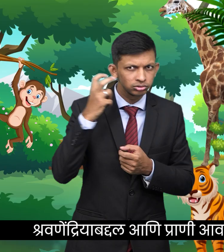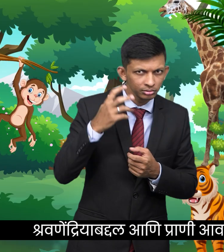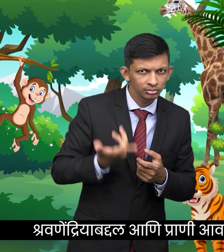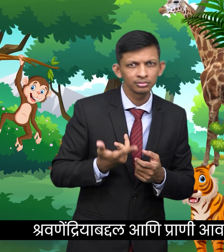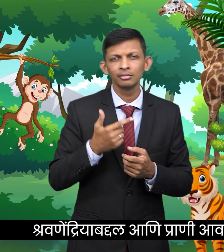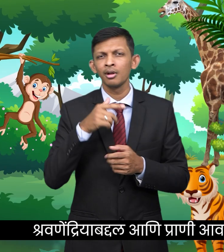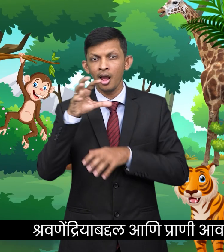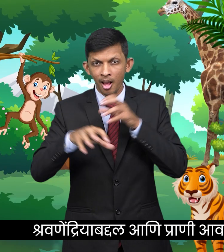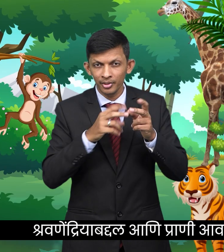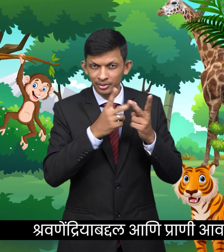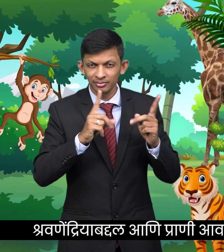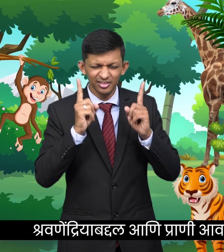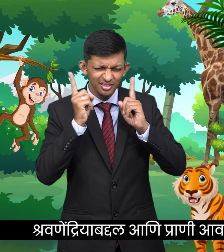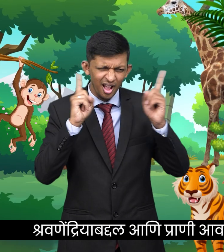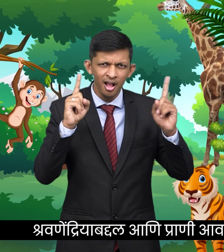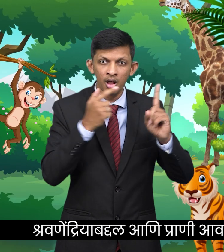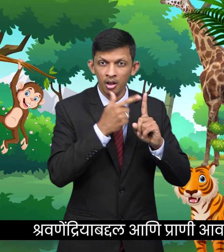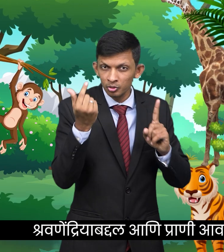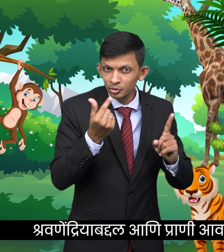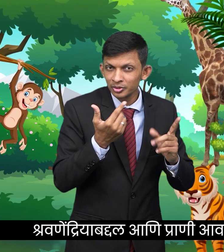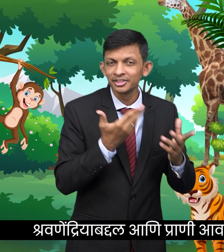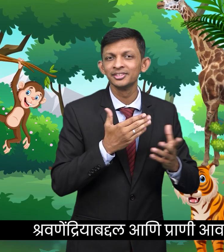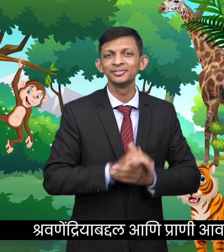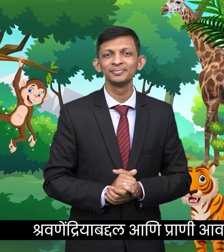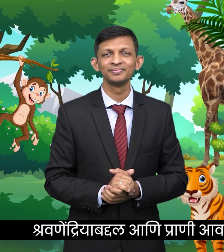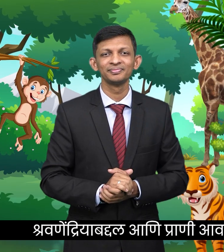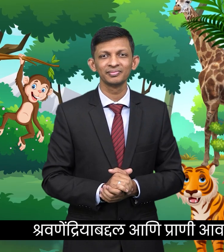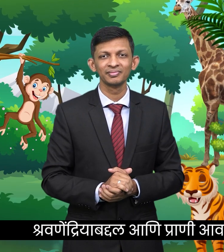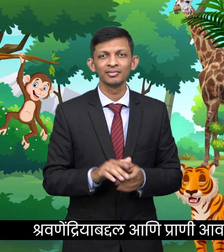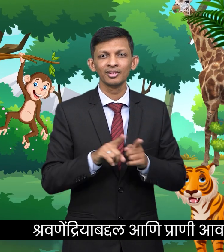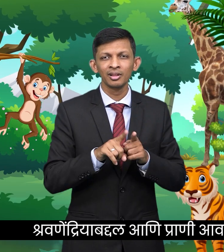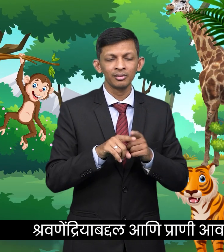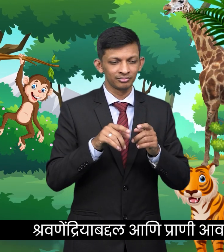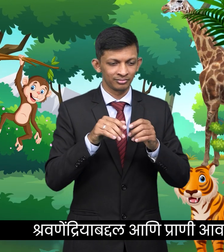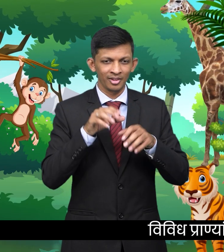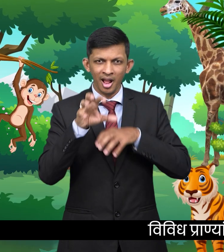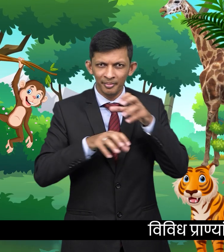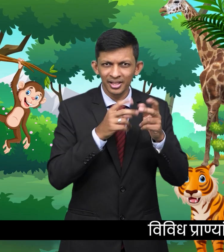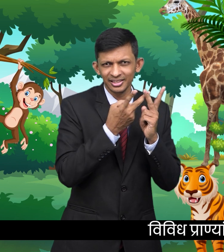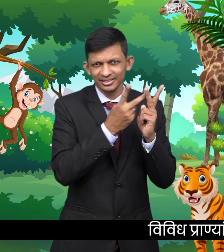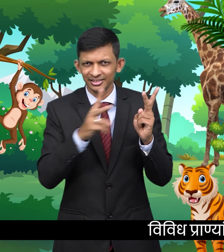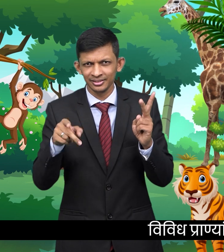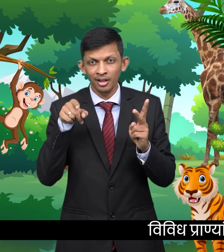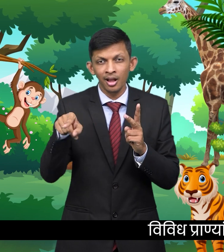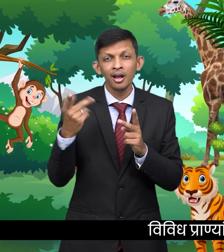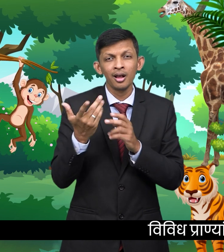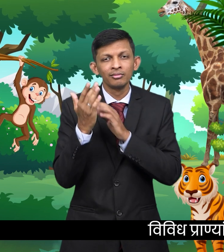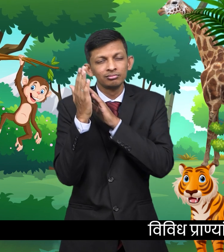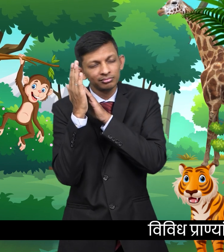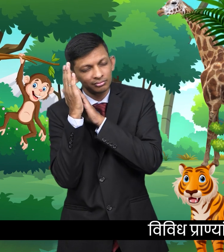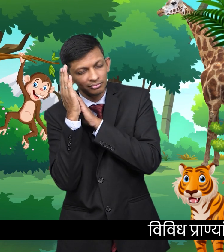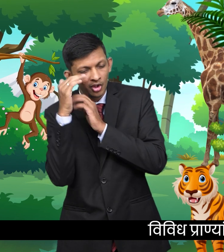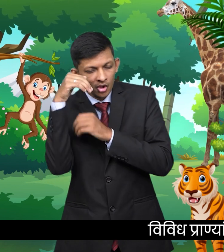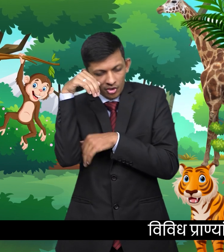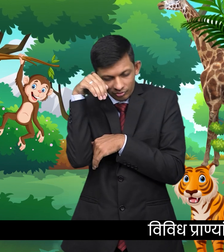श्रवणेंद्रियाबद्दल आणि प्राणी आवाजाचा वापर कसा करतात याबद्दल जाणून घेणे आणि विविध